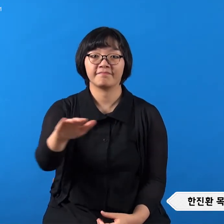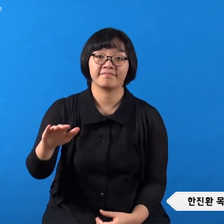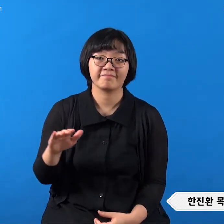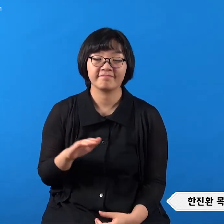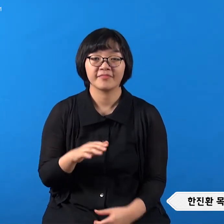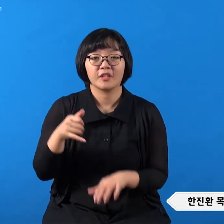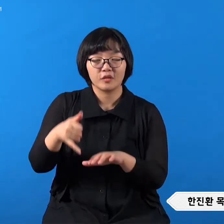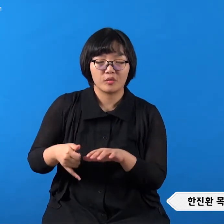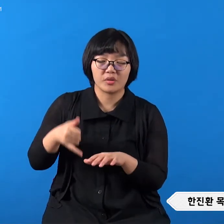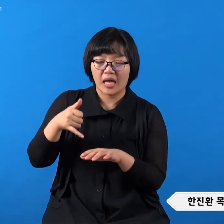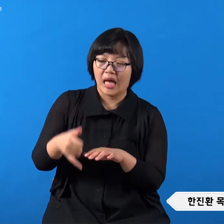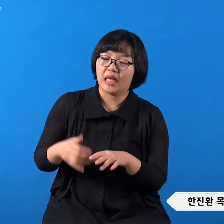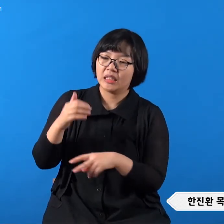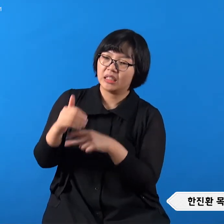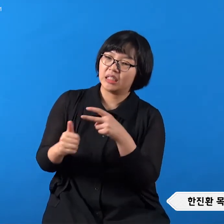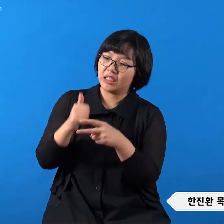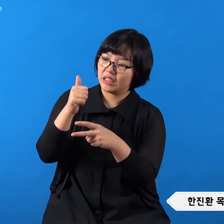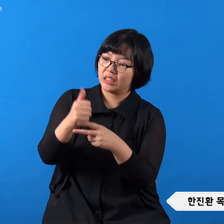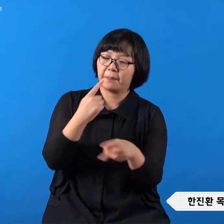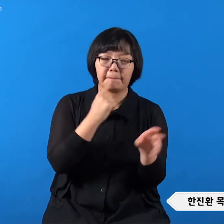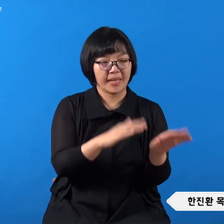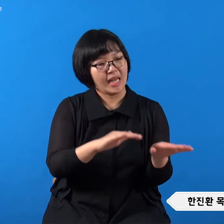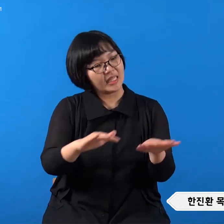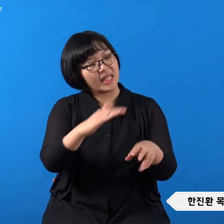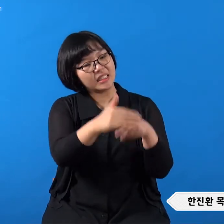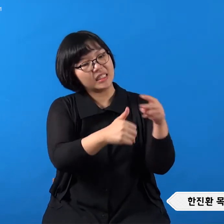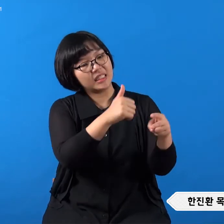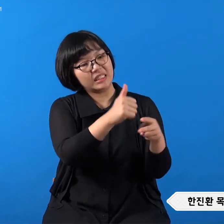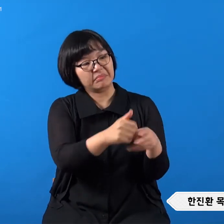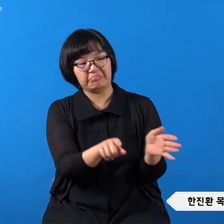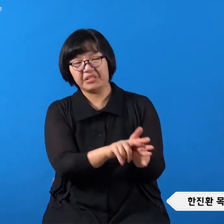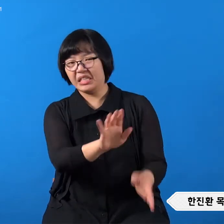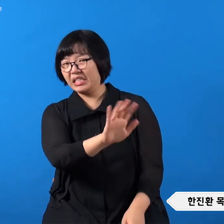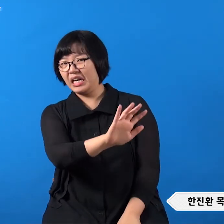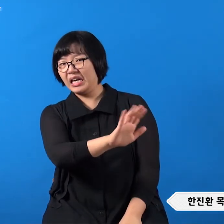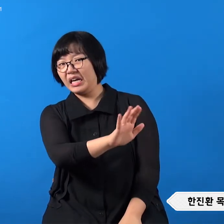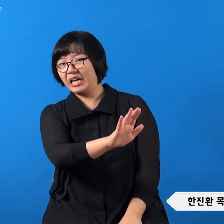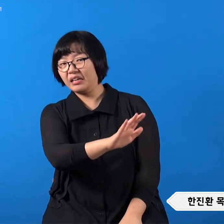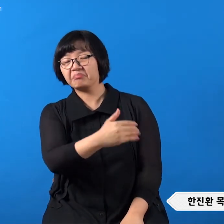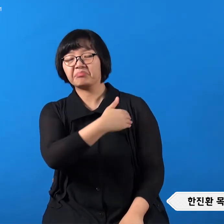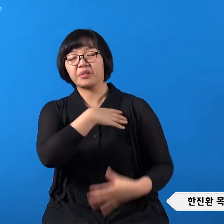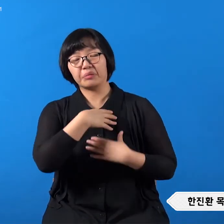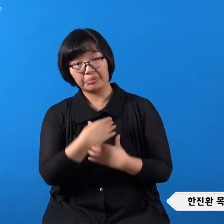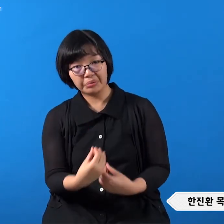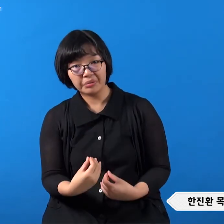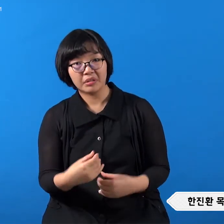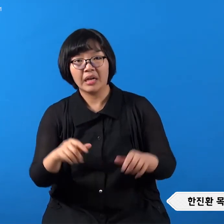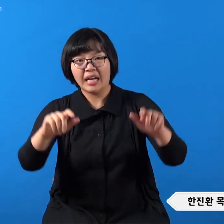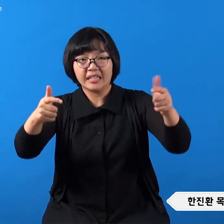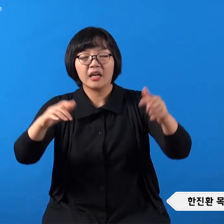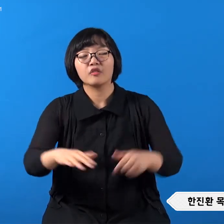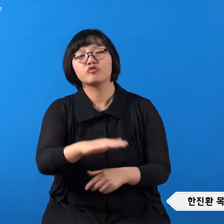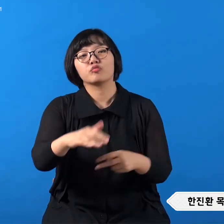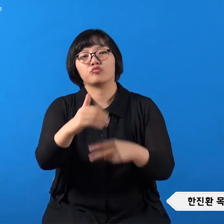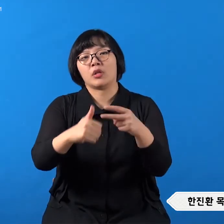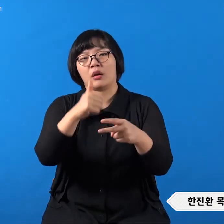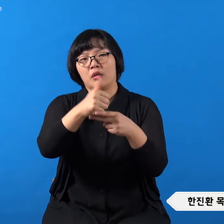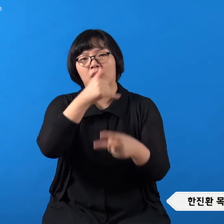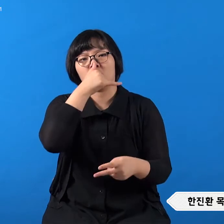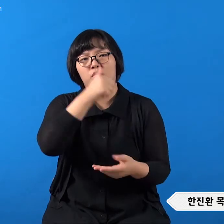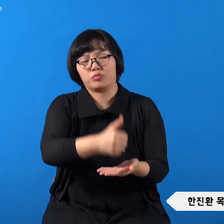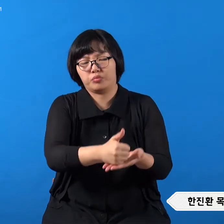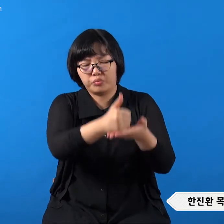우리는 뭐 농사의 신, 바다의 신 그런 거 믿지 않지만 그래도 우리에게도 우상이 있을 수가